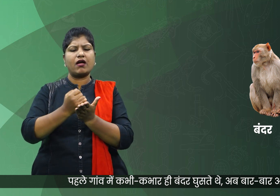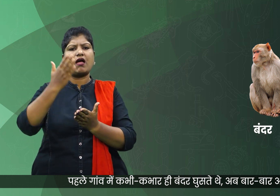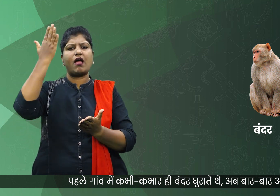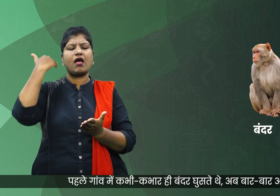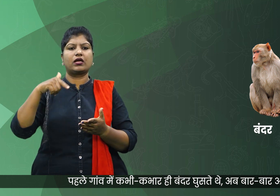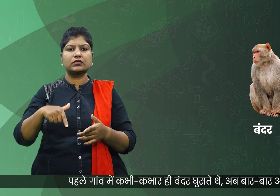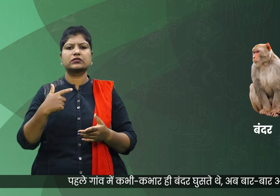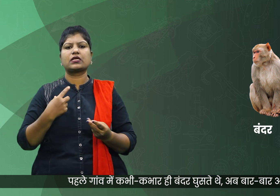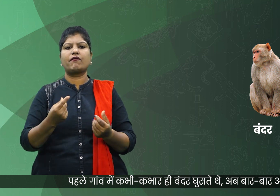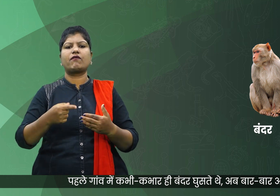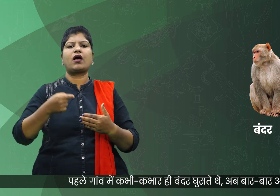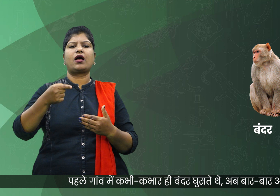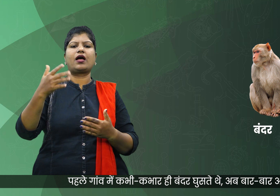है।